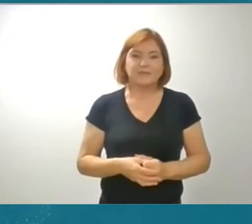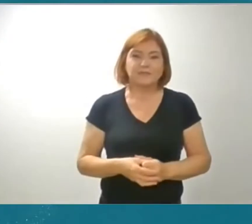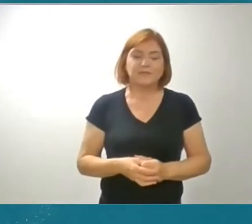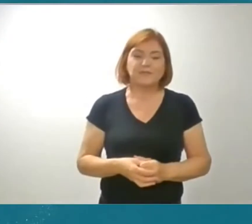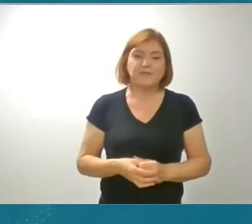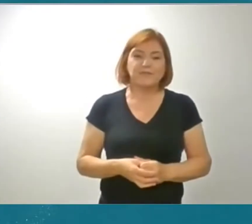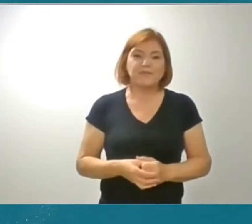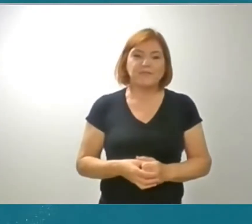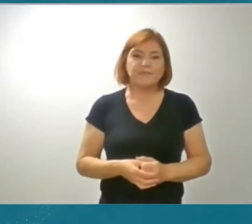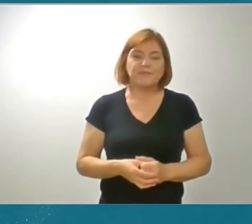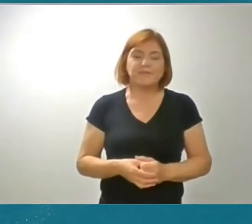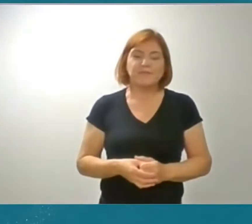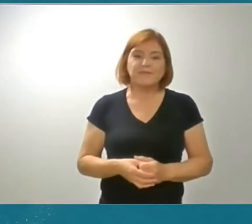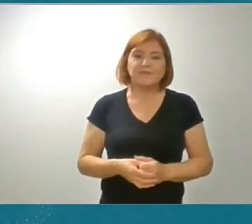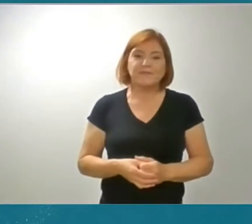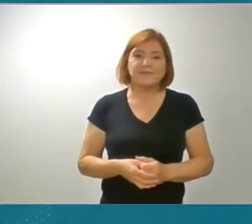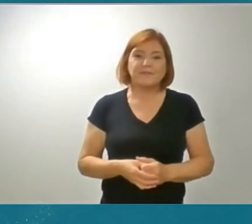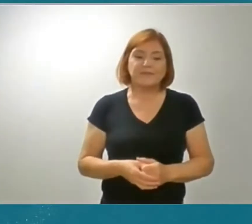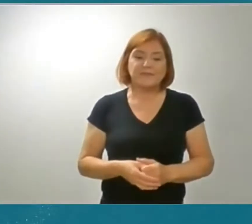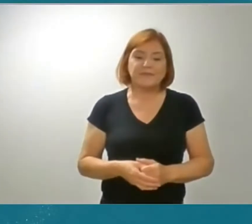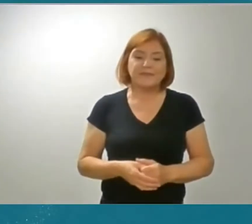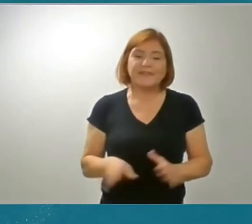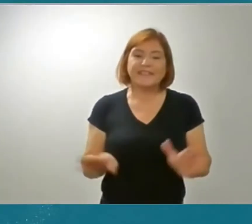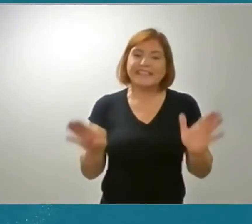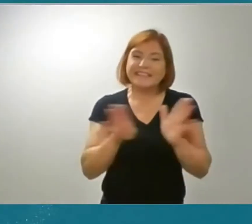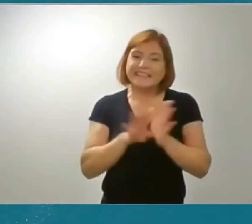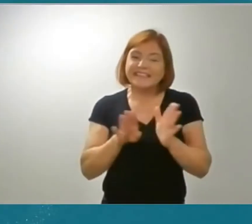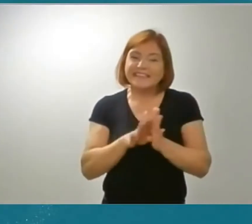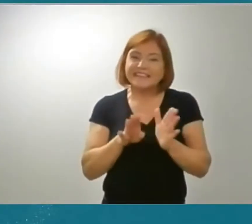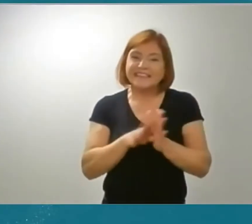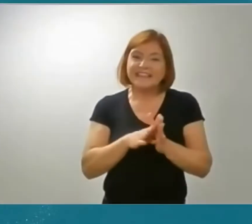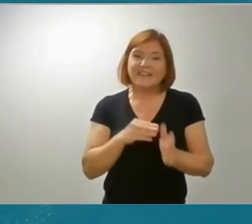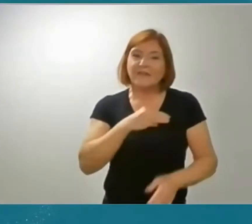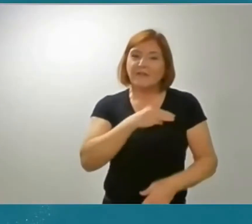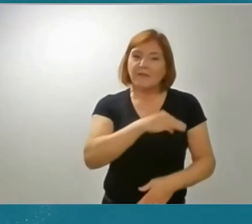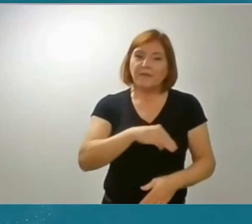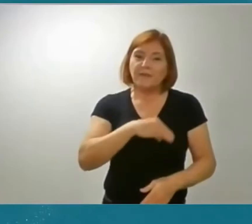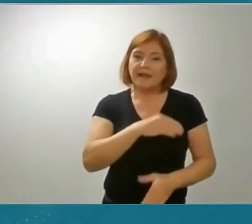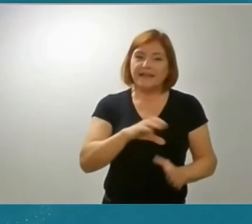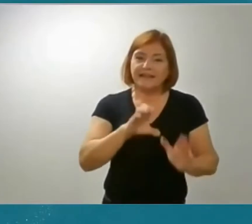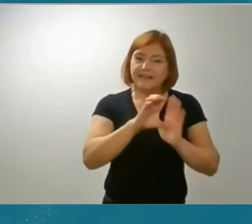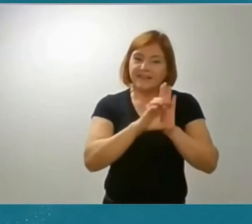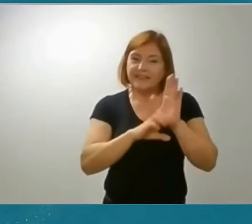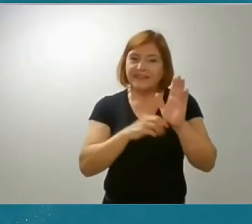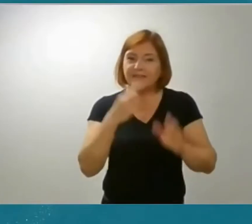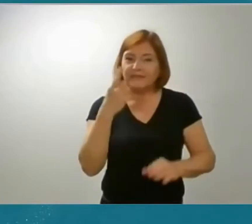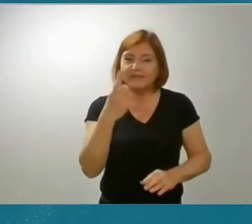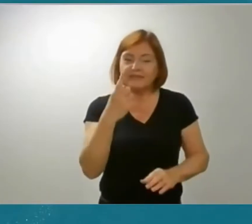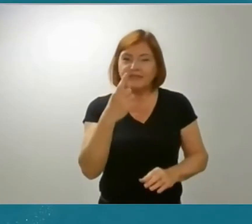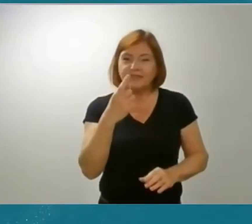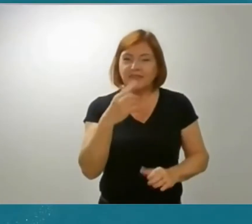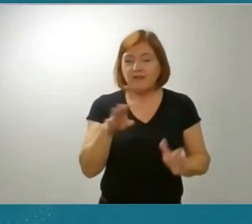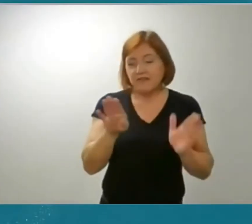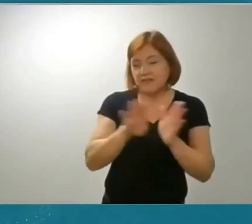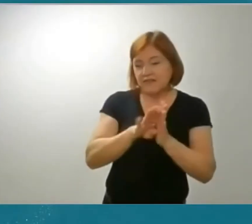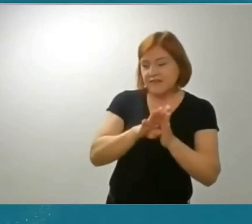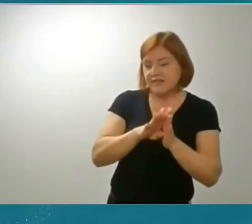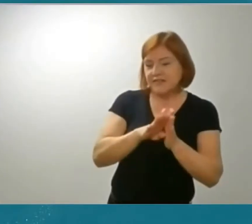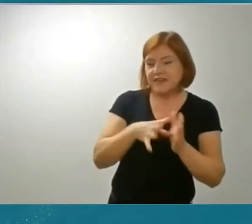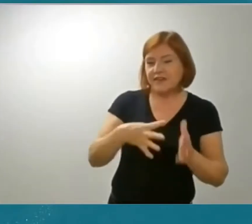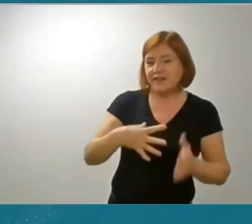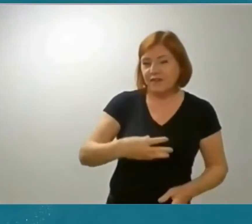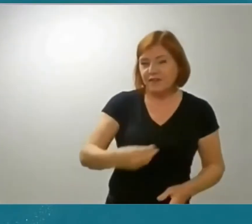né? Muita luta, muita pressão e opressão do império das trevas, da